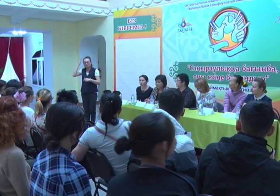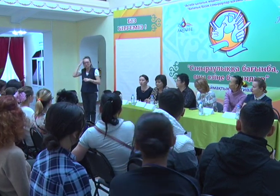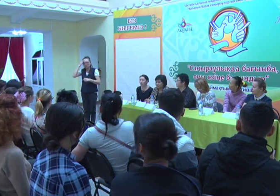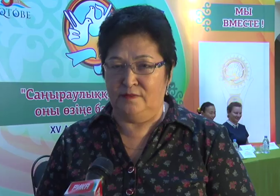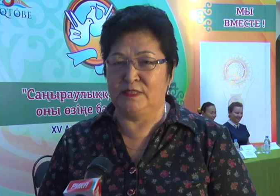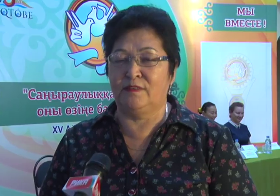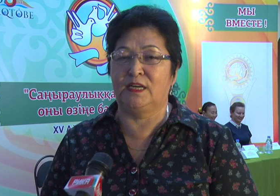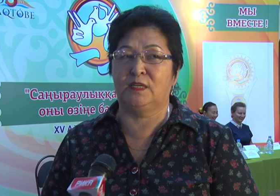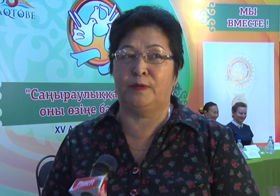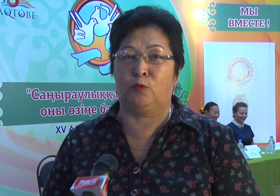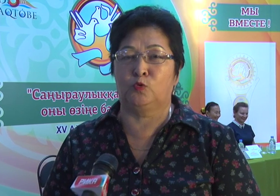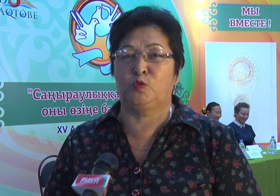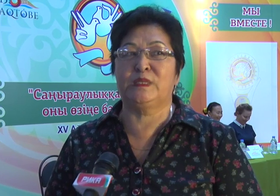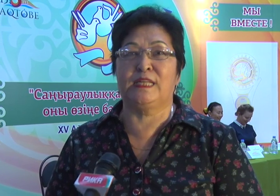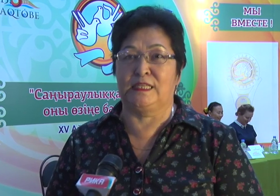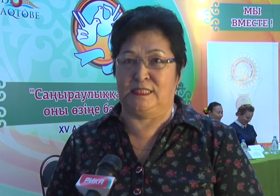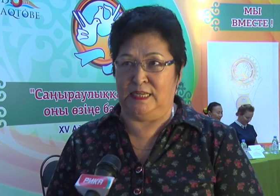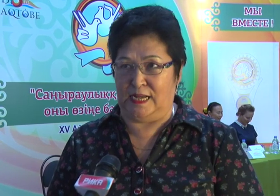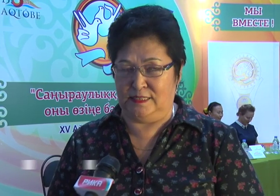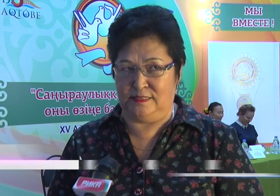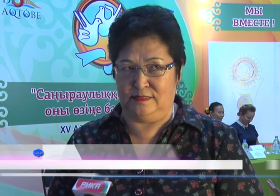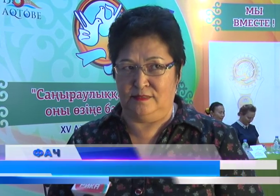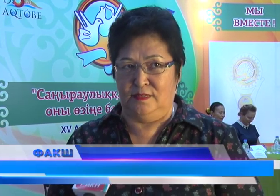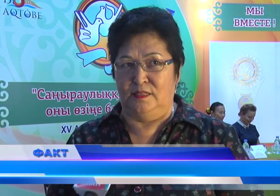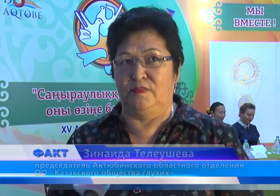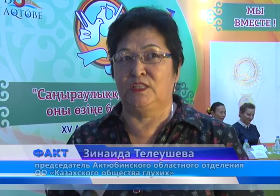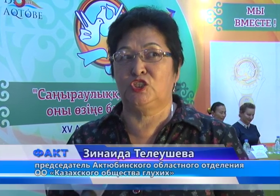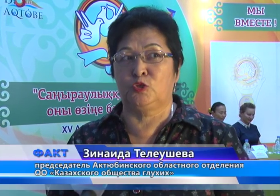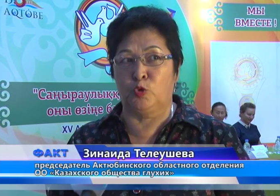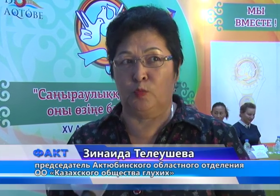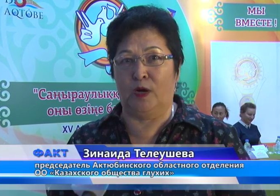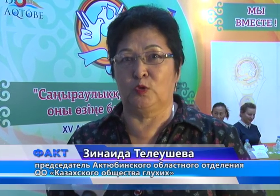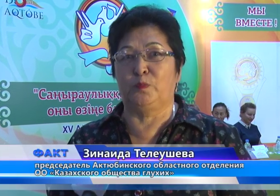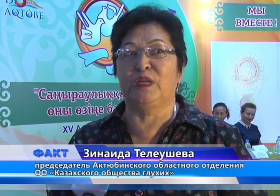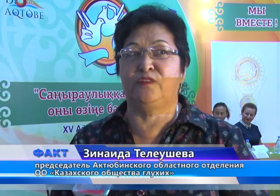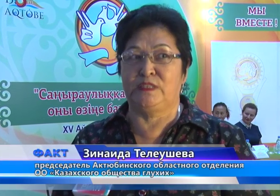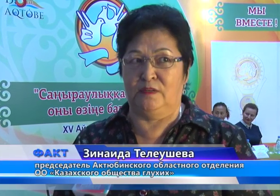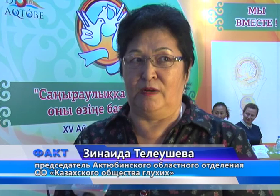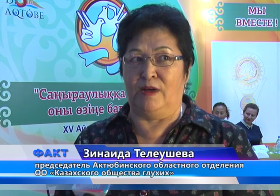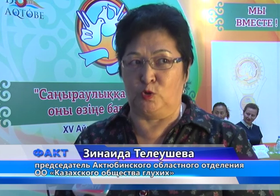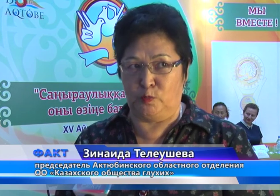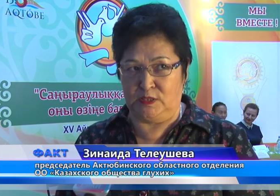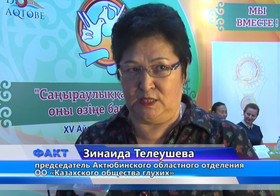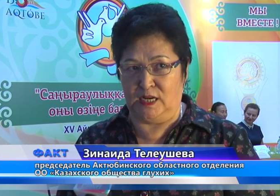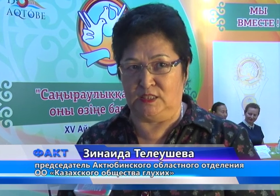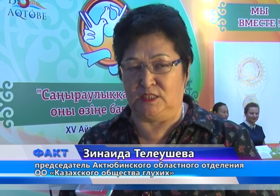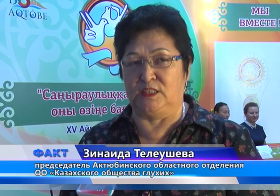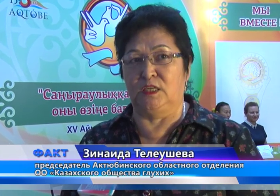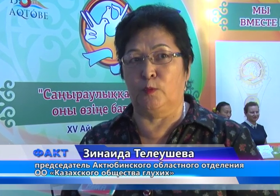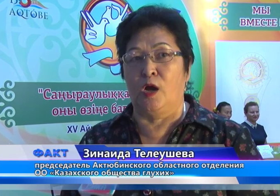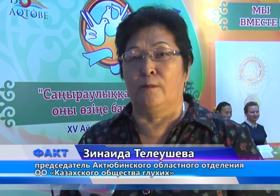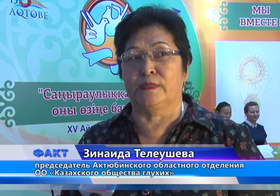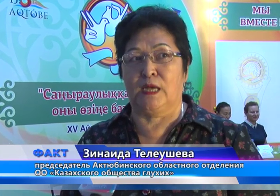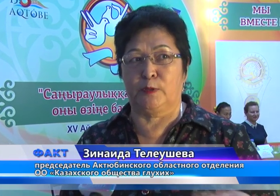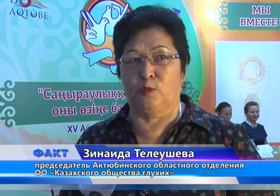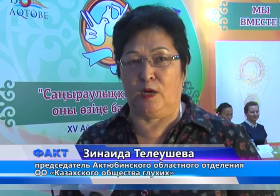других областей. Фестиваль это проходишь 15 раз. В 2004 году первый фестиваль в Актюбинске начался, с тех